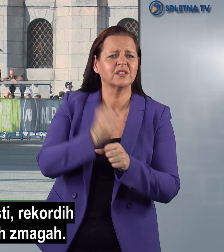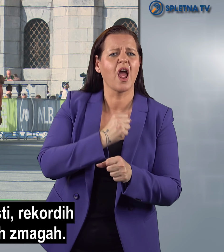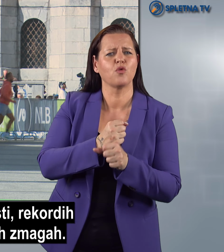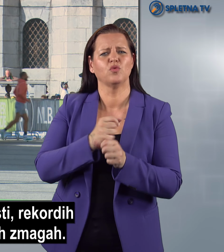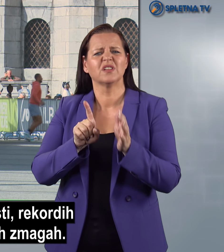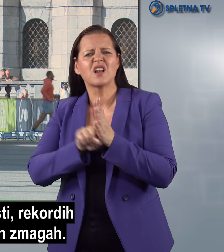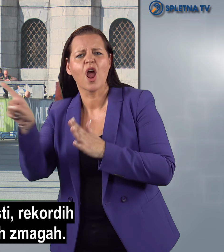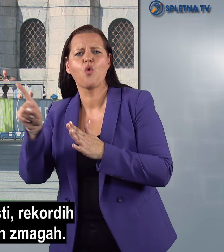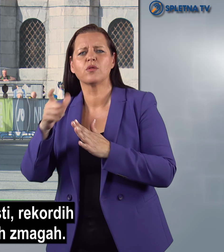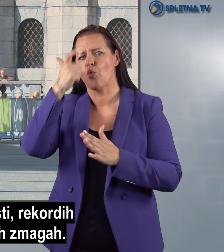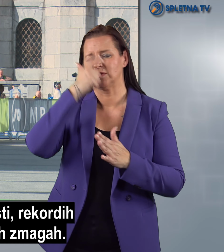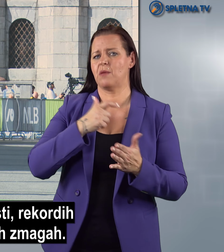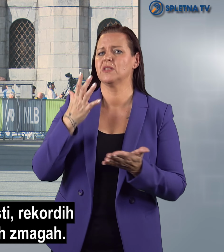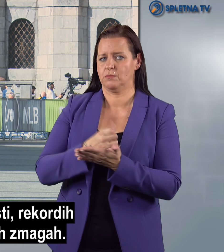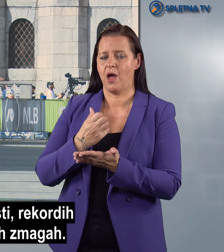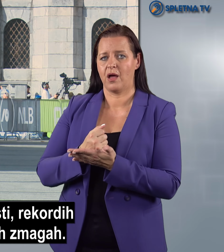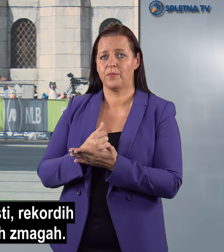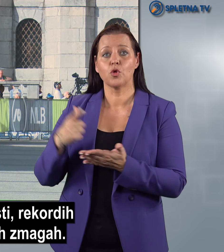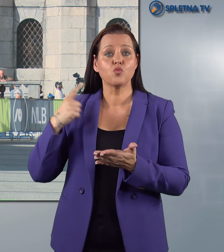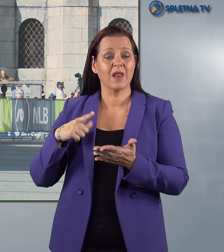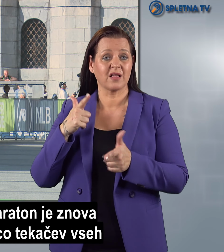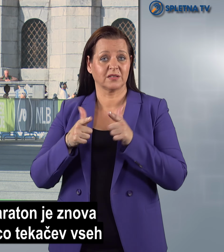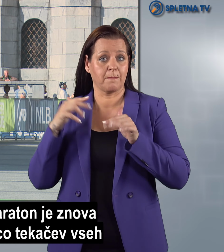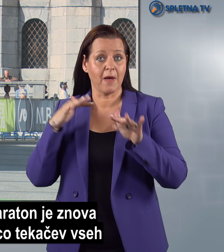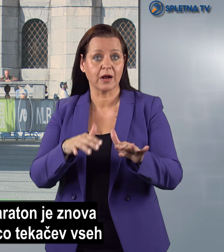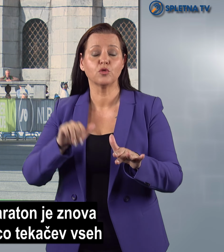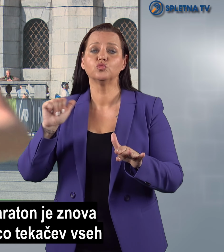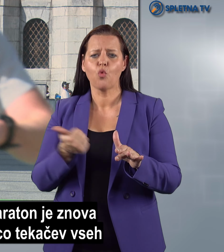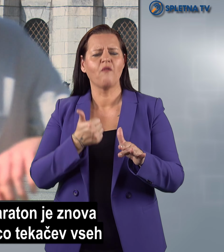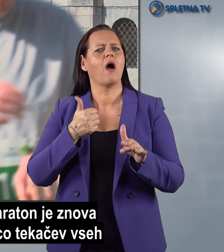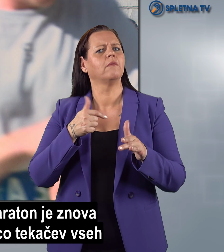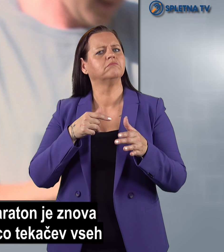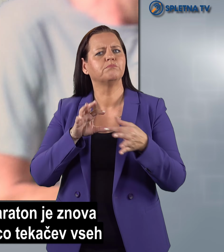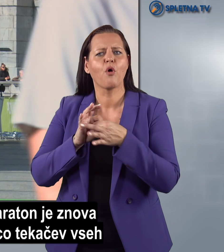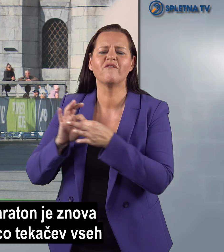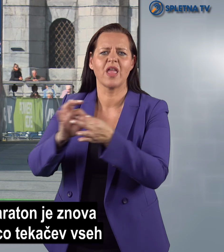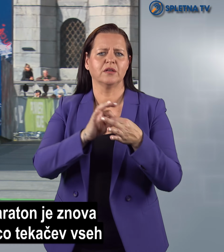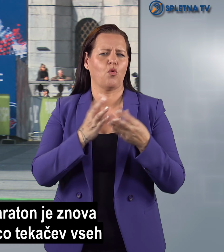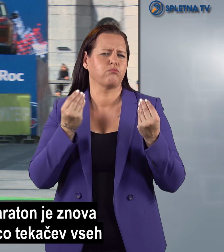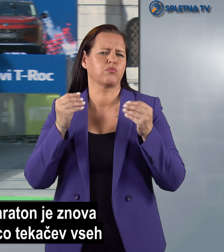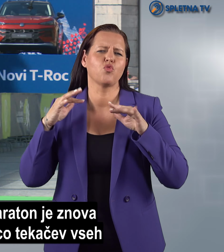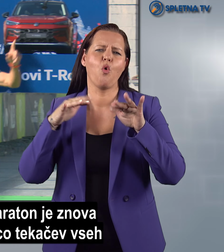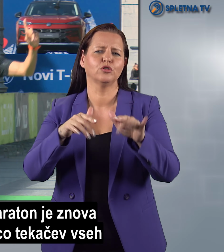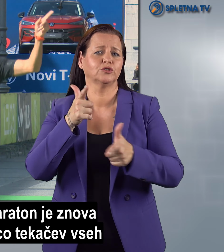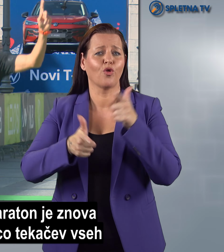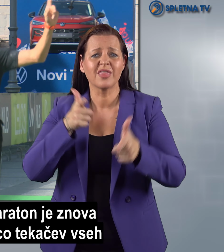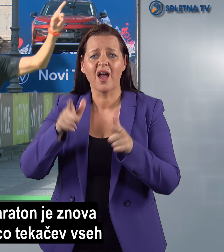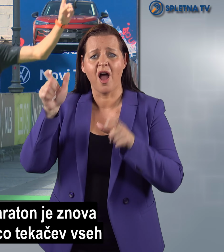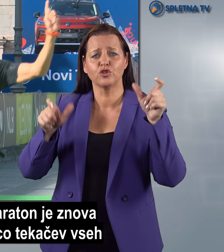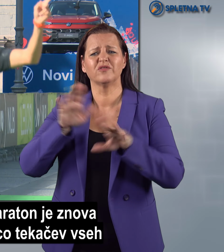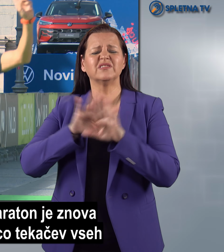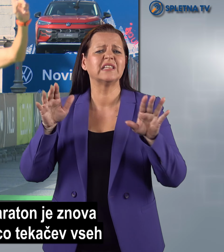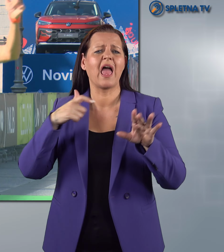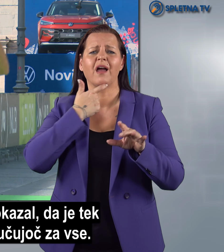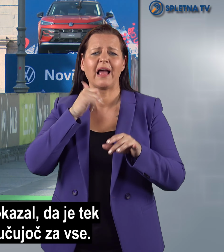vztrajnosti, rekordih in osebnih zmagah. Ljubljanski maraton je znova povezal množico tekačev vseh